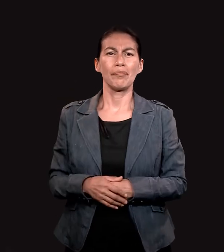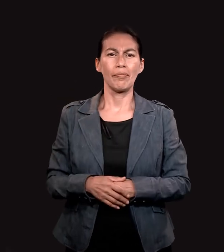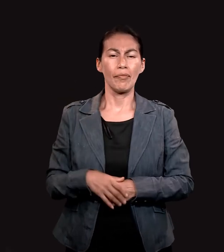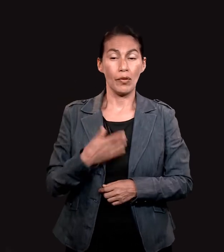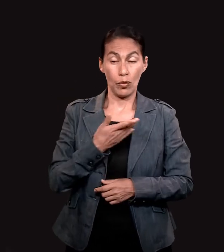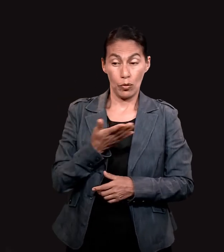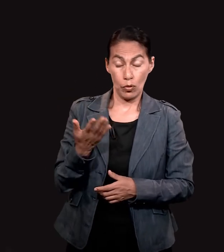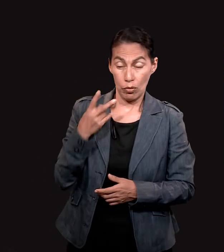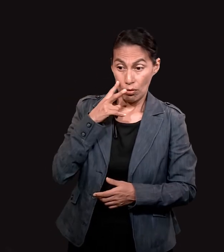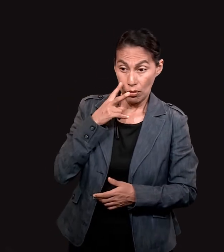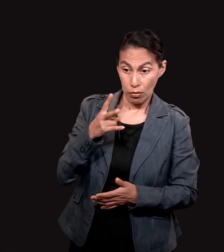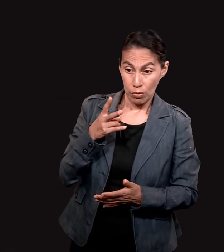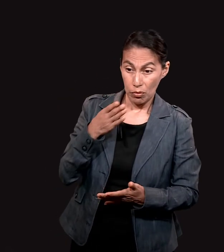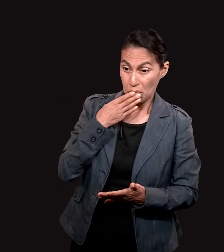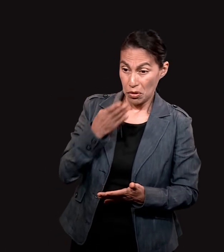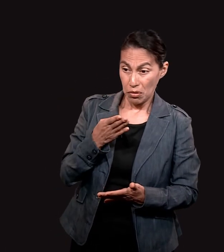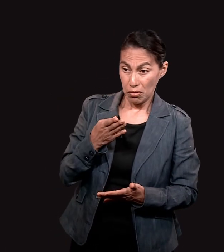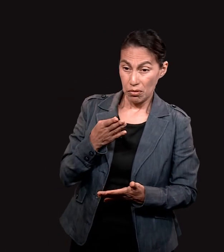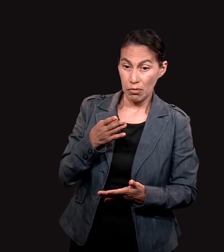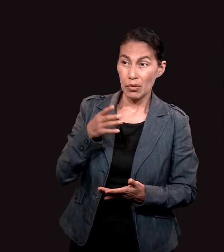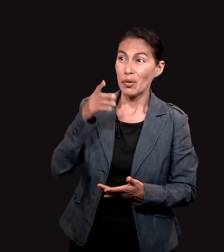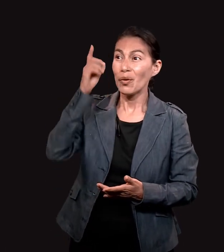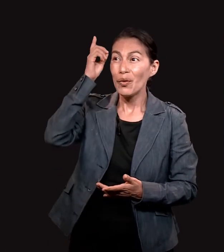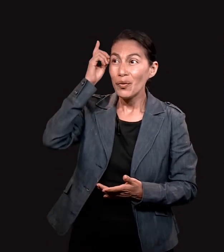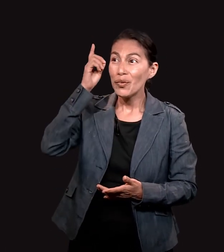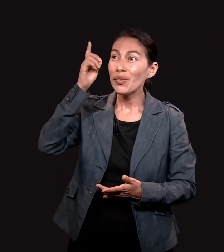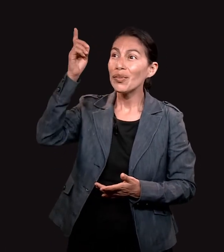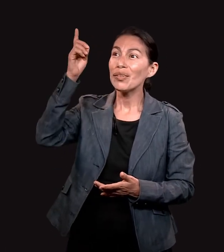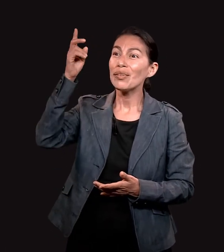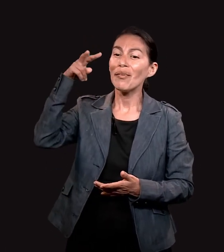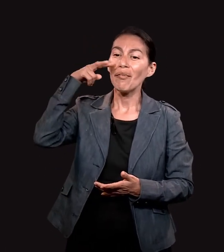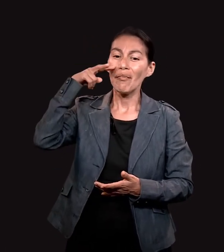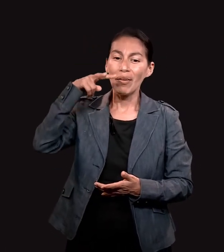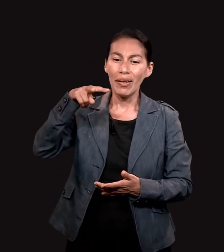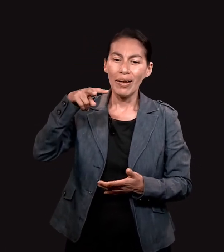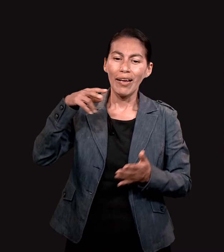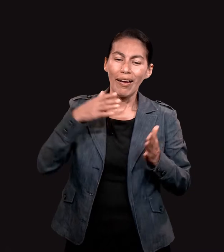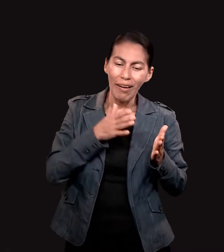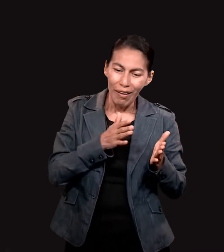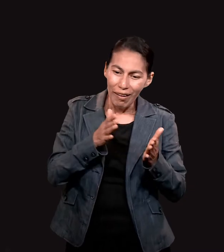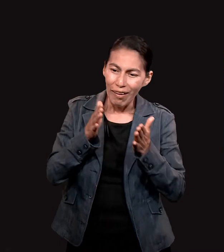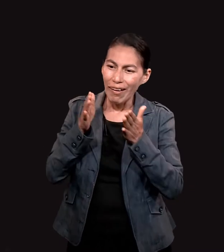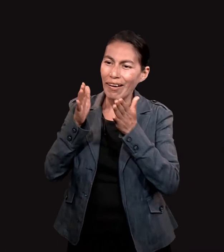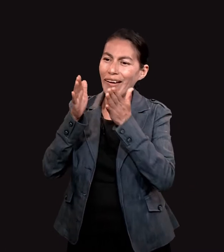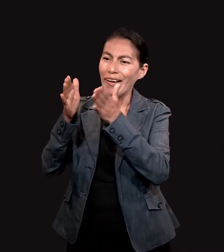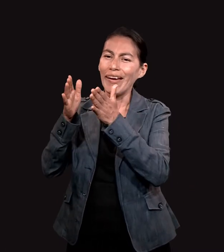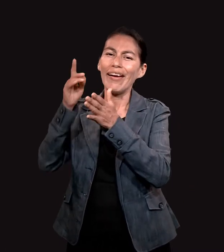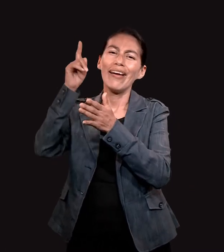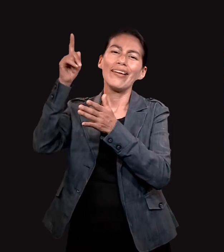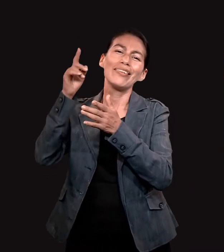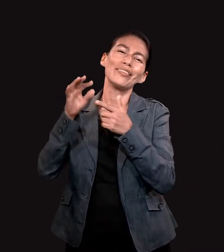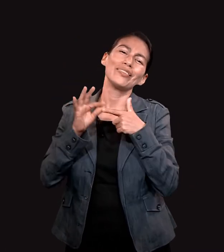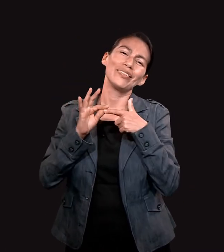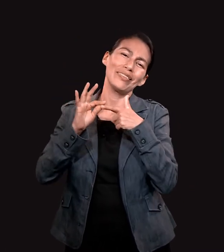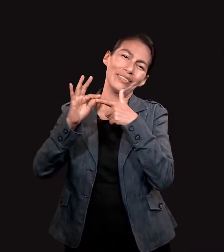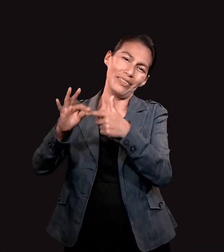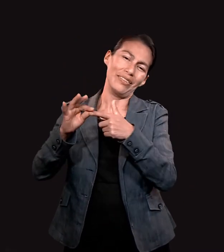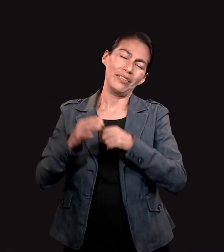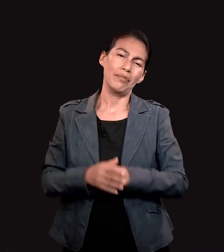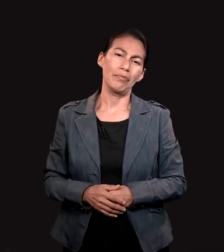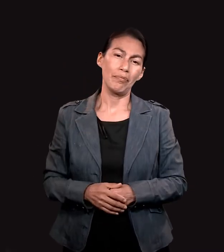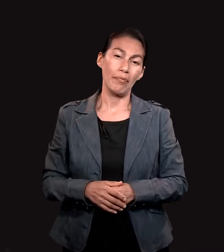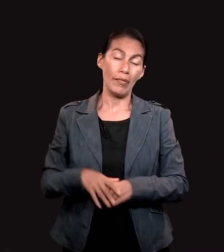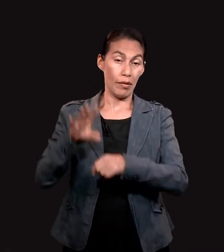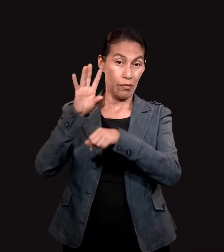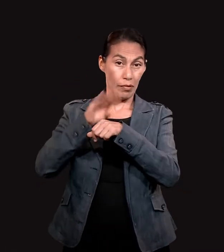si hay virtud alguna. En eso pensaremos, porque Dios nos proyecta hacia ese tipo de pensamientos